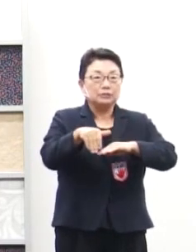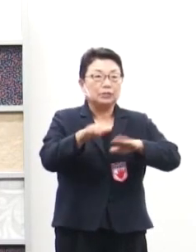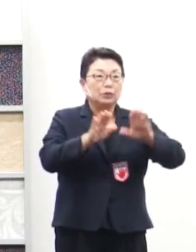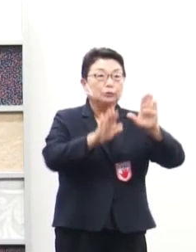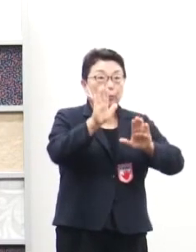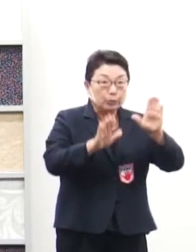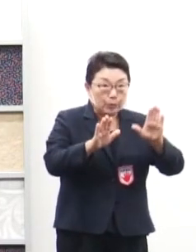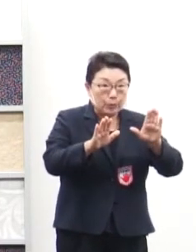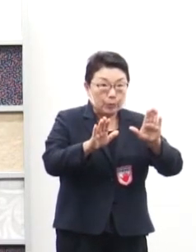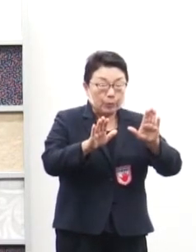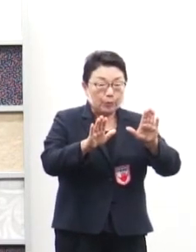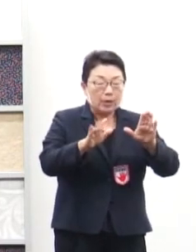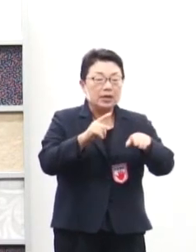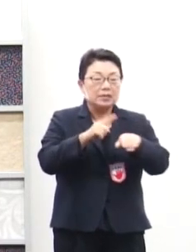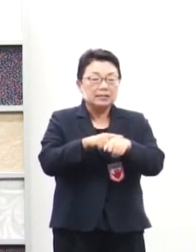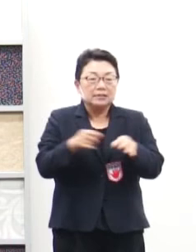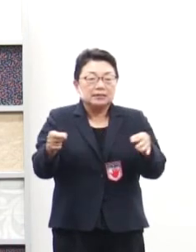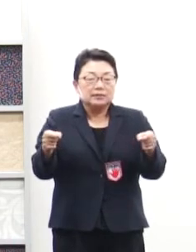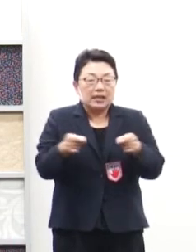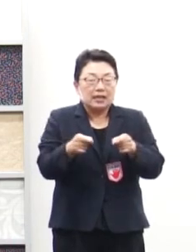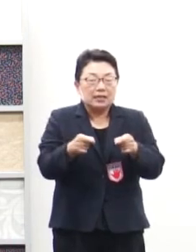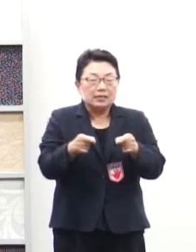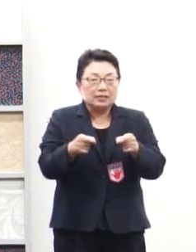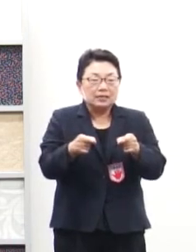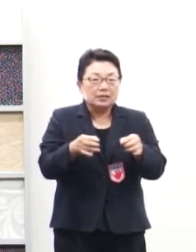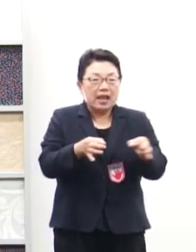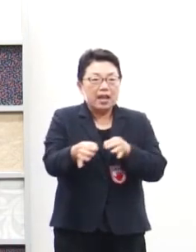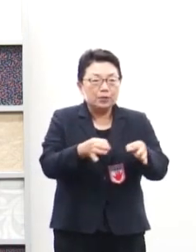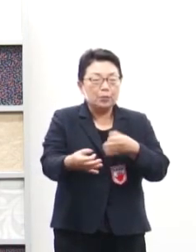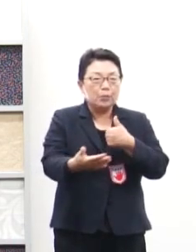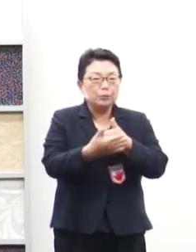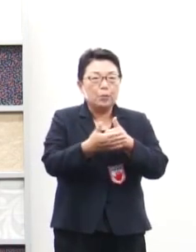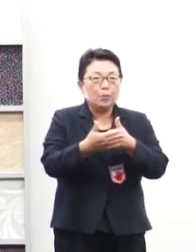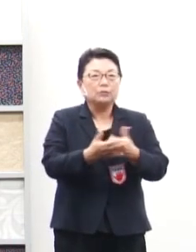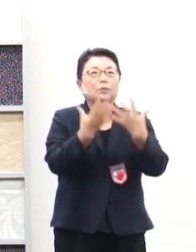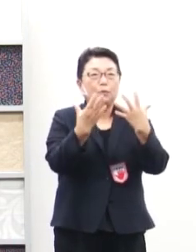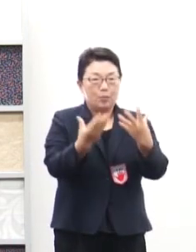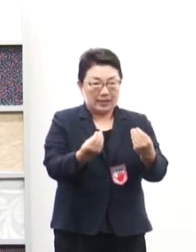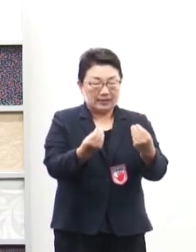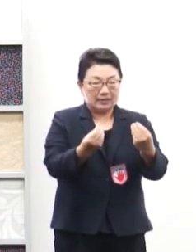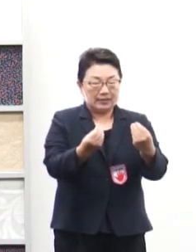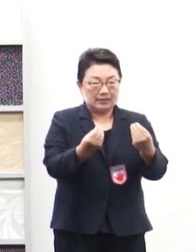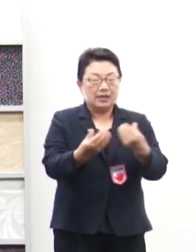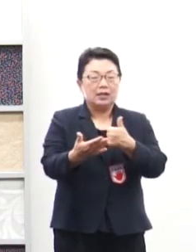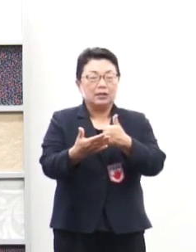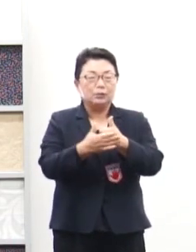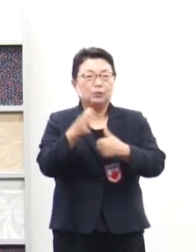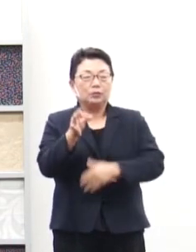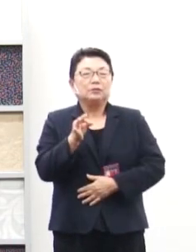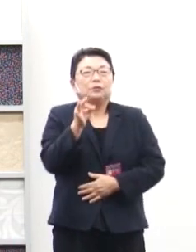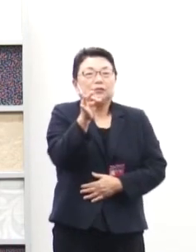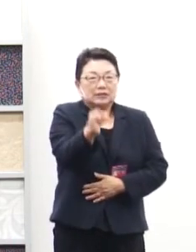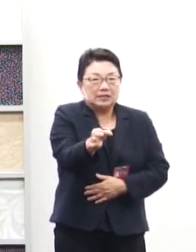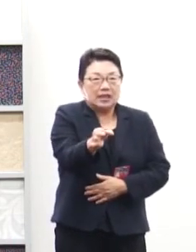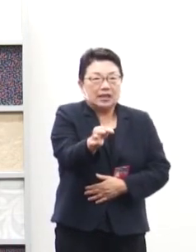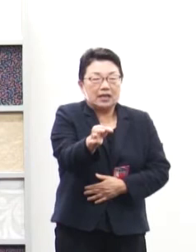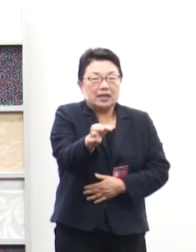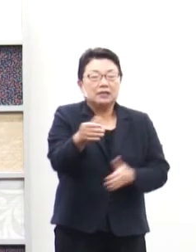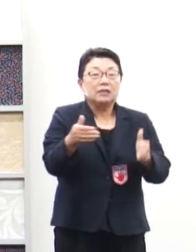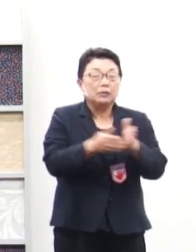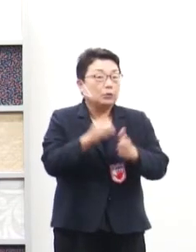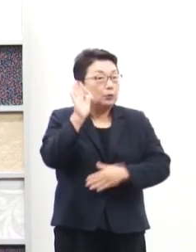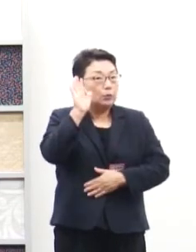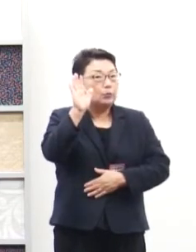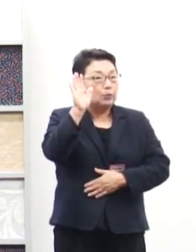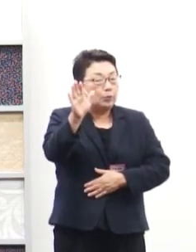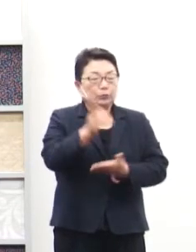況、時短営業の協力要請の解除、時短要請の、協力金の申請について、最後に今後の